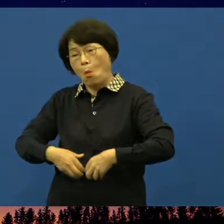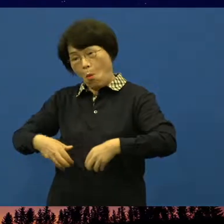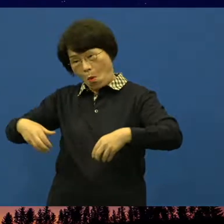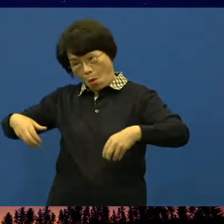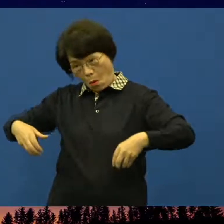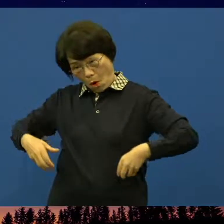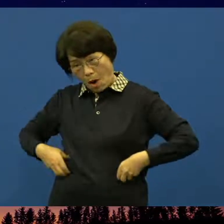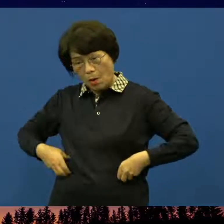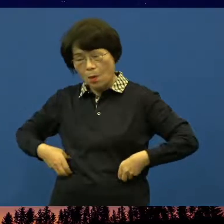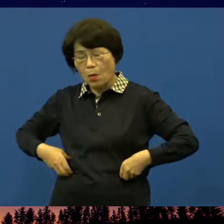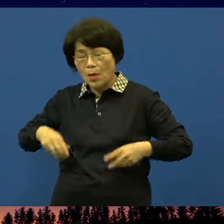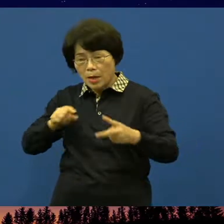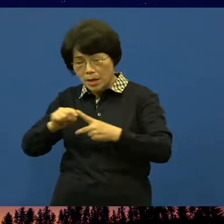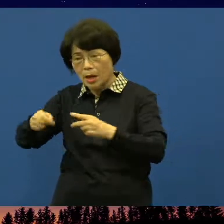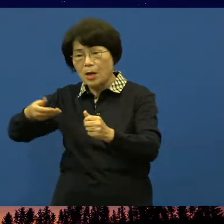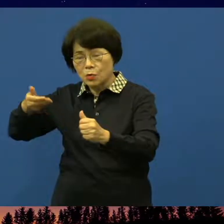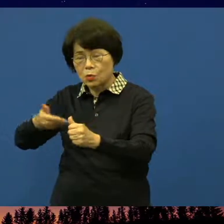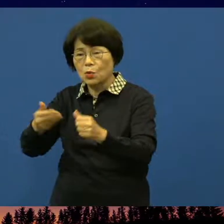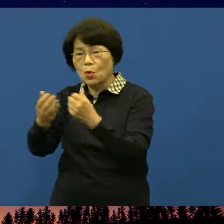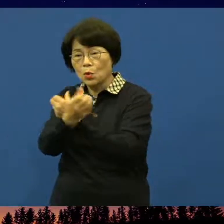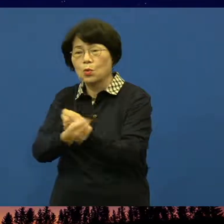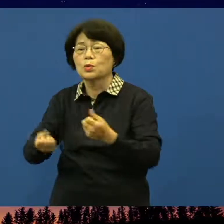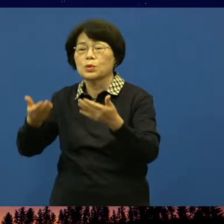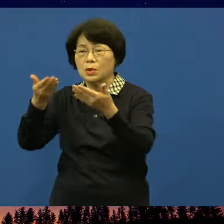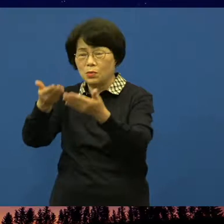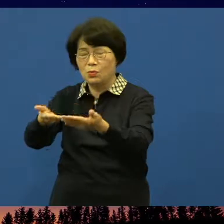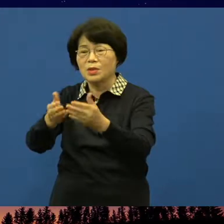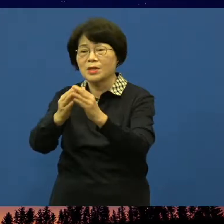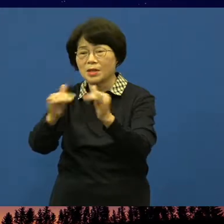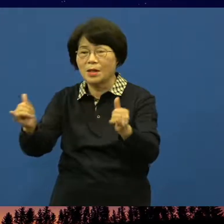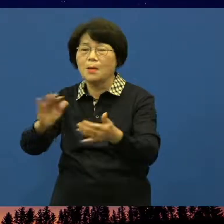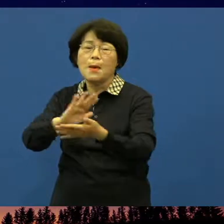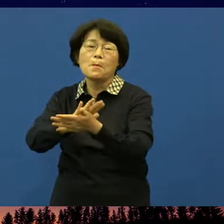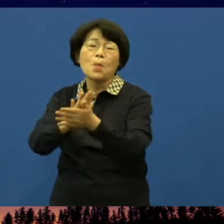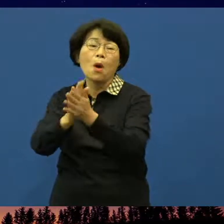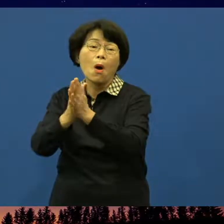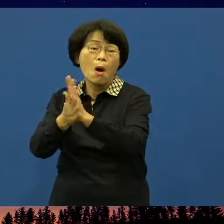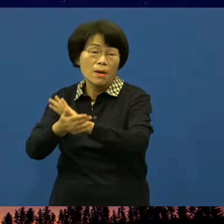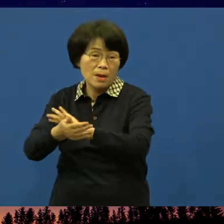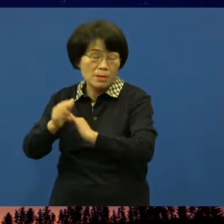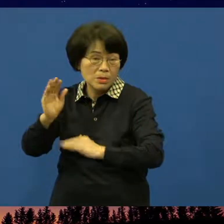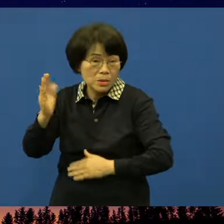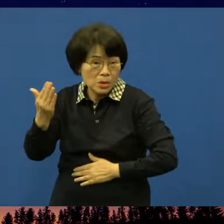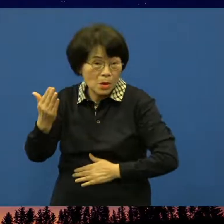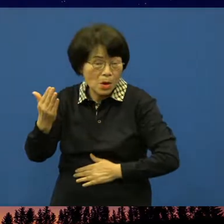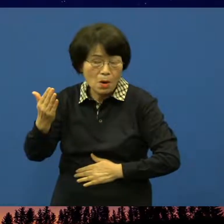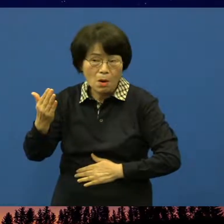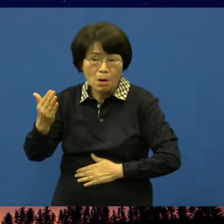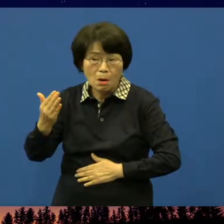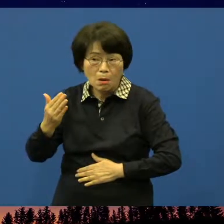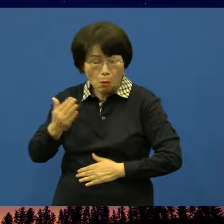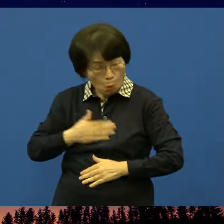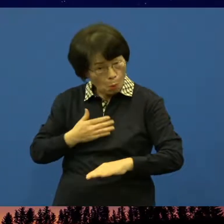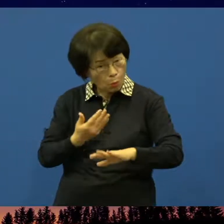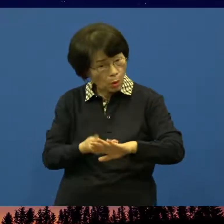받아들이고 이해하고 용서하고 이런 폭이 넓어졌다. 뭔가 저 사람들이 달라졌다는 거예요. 우리와 다르다는